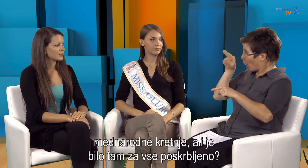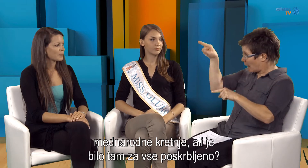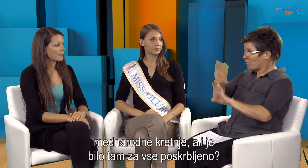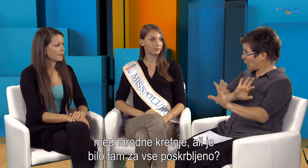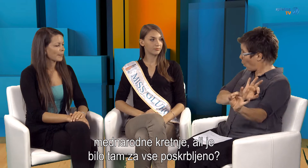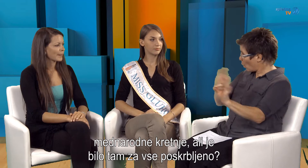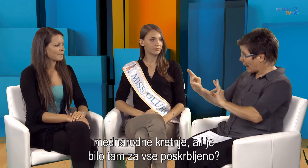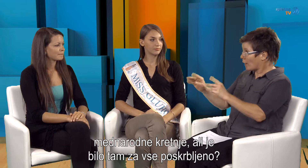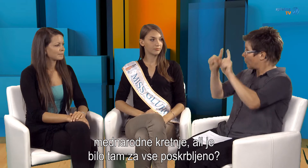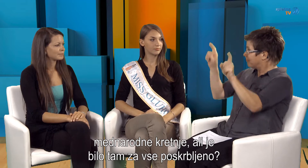sem, zahvredom.